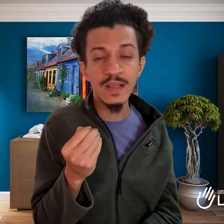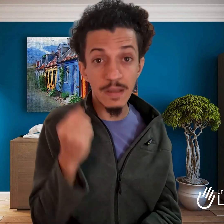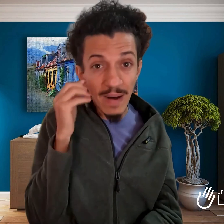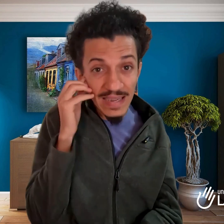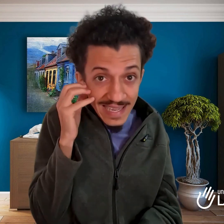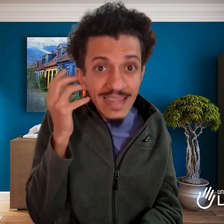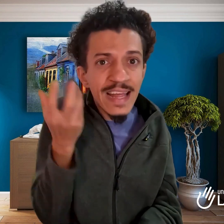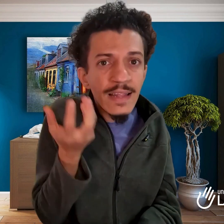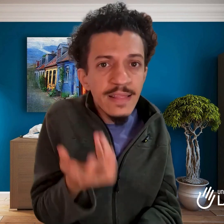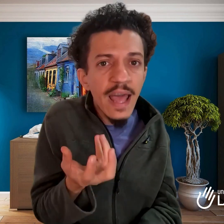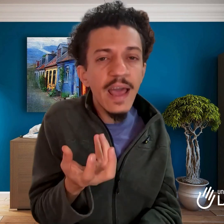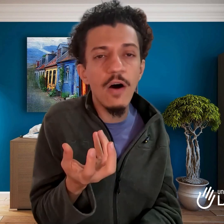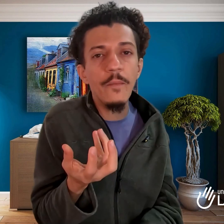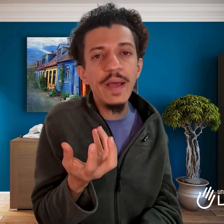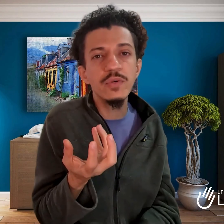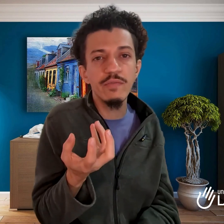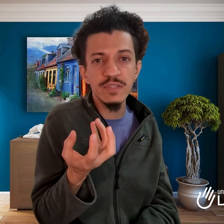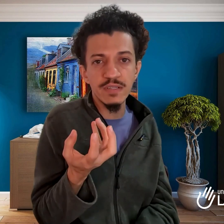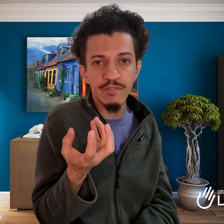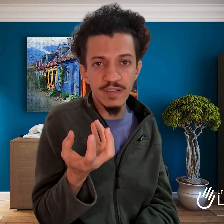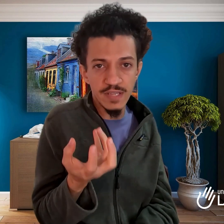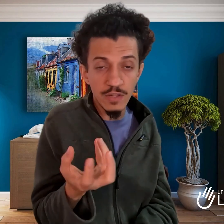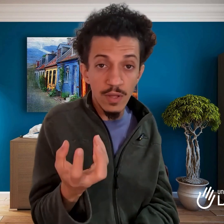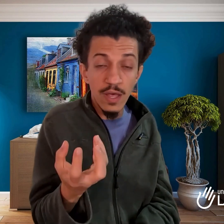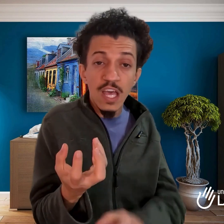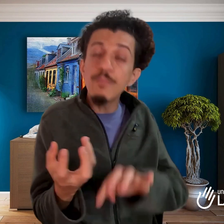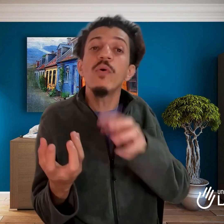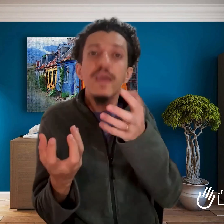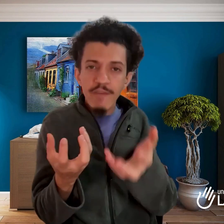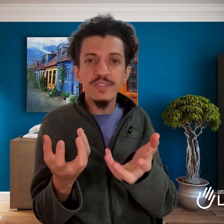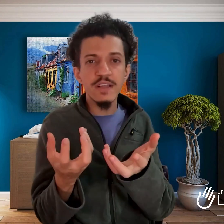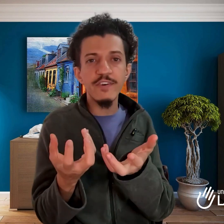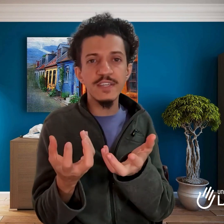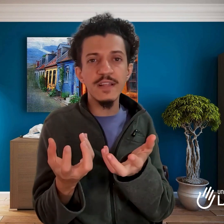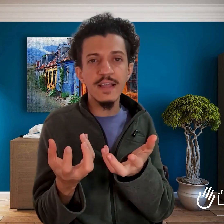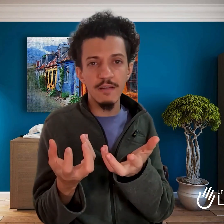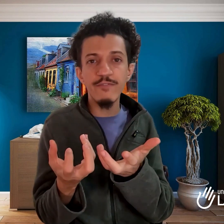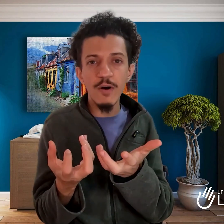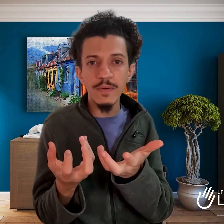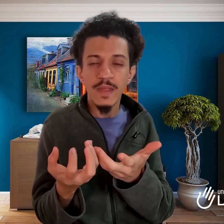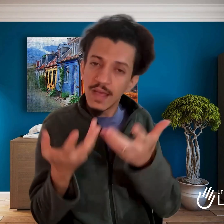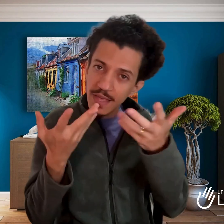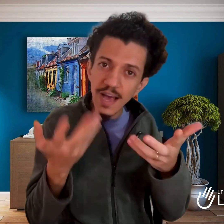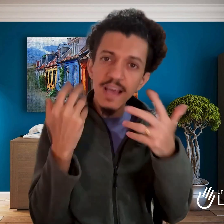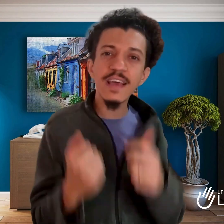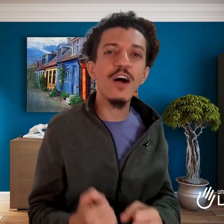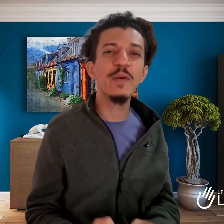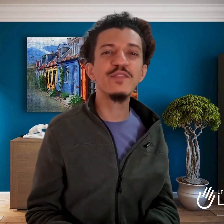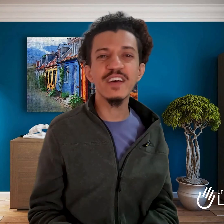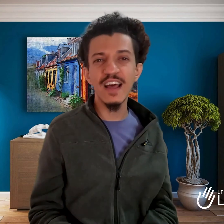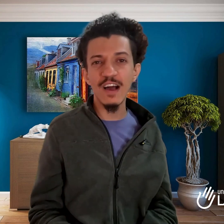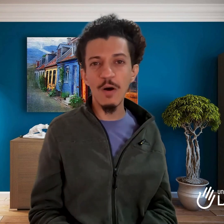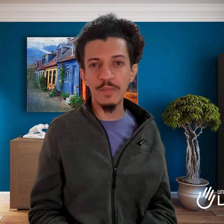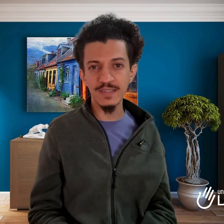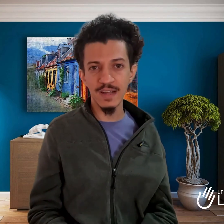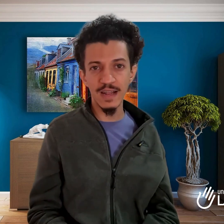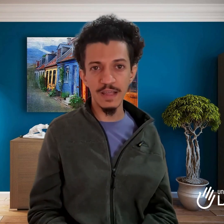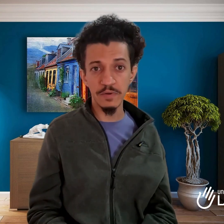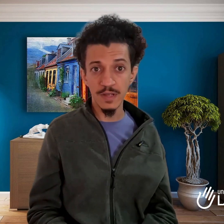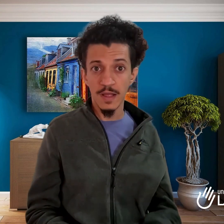passa a entender realmente o que você está fazendo e por que você está fazendo daquela forma. E é aí que realmente fica legal o aprendizado da Libras, porque